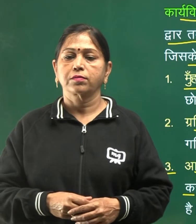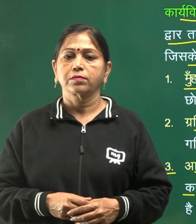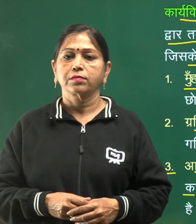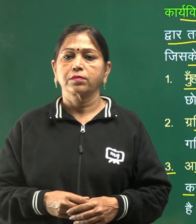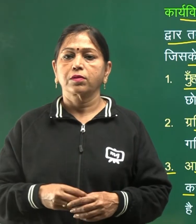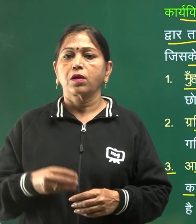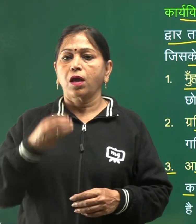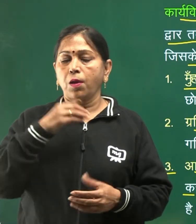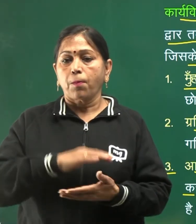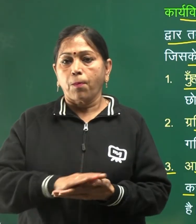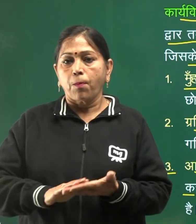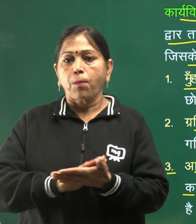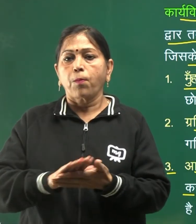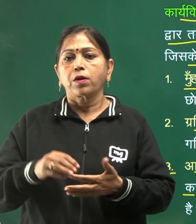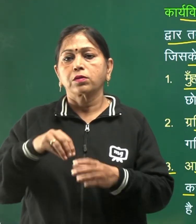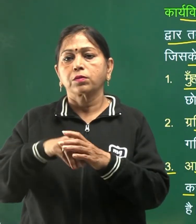पाचन में